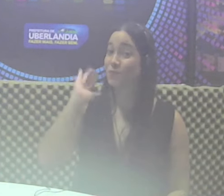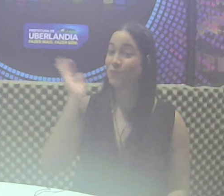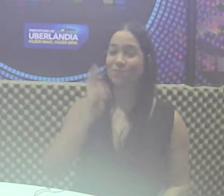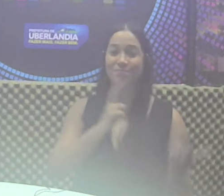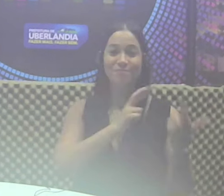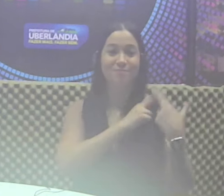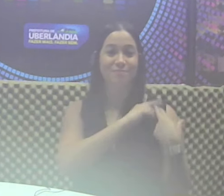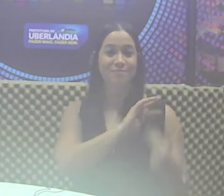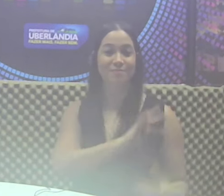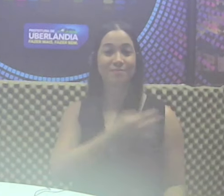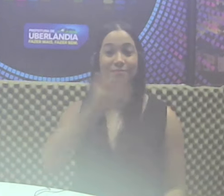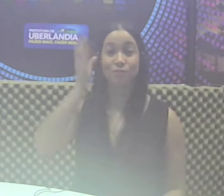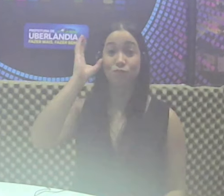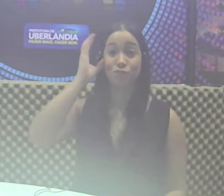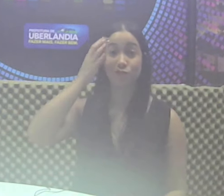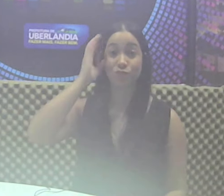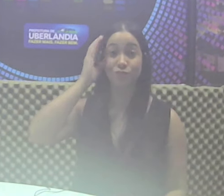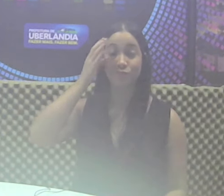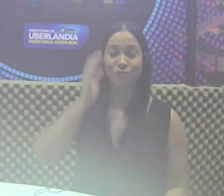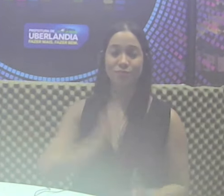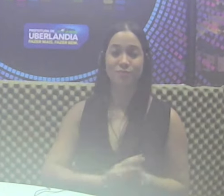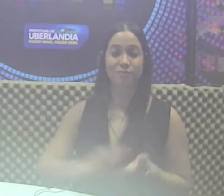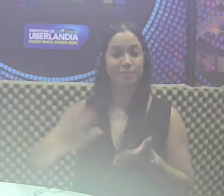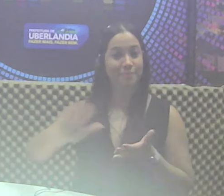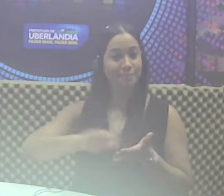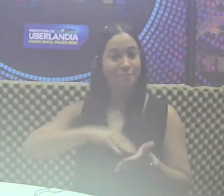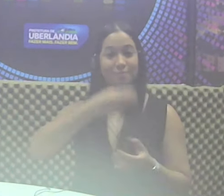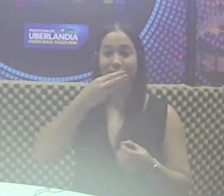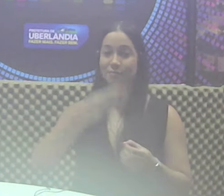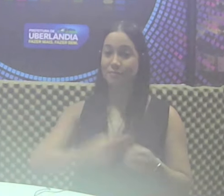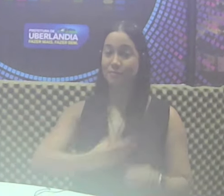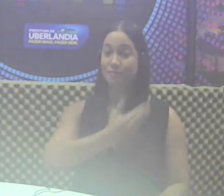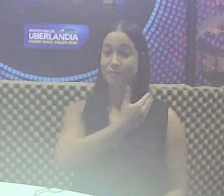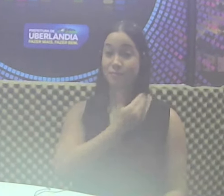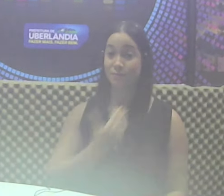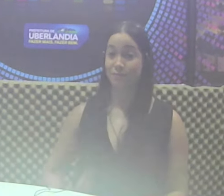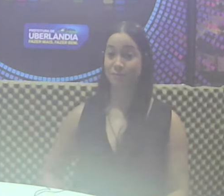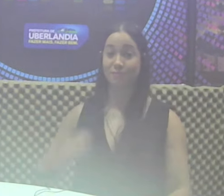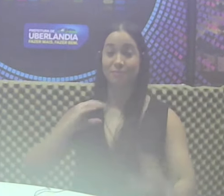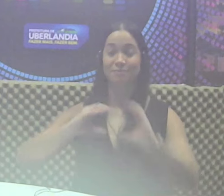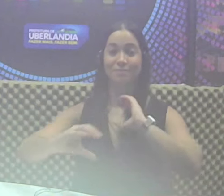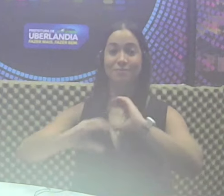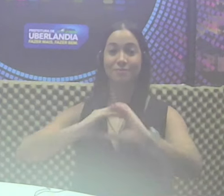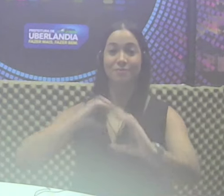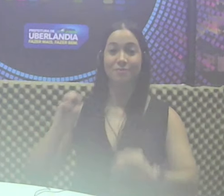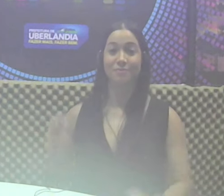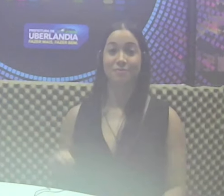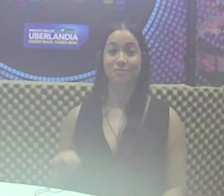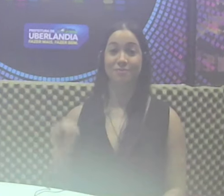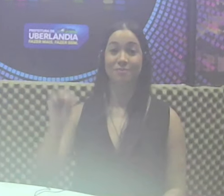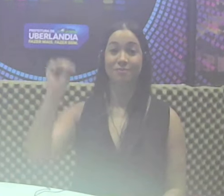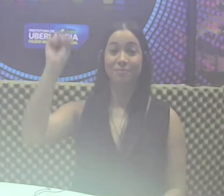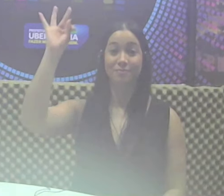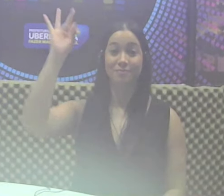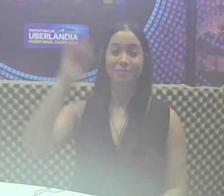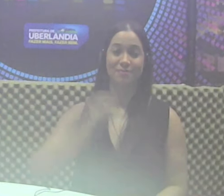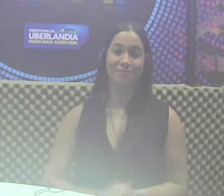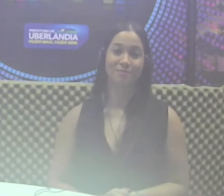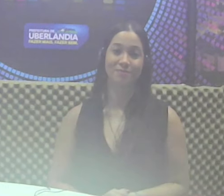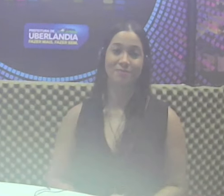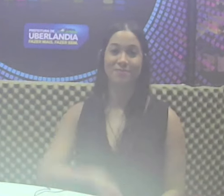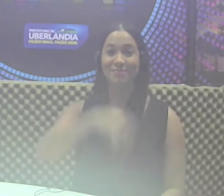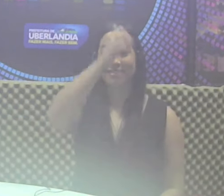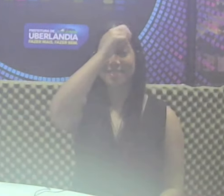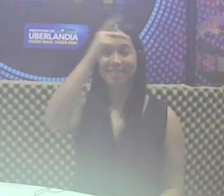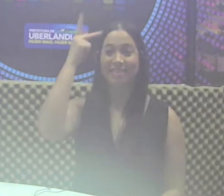Valentim, responsável técnico Cristiano Silva, secretário municipal de Governo e Comunicação Marco Túlio de Castro